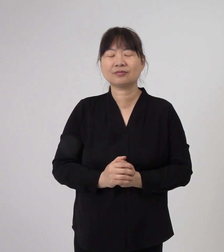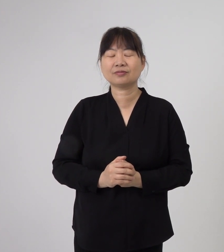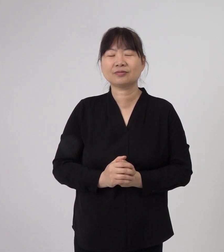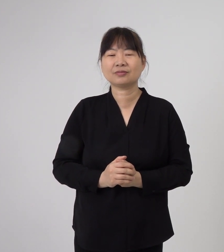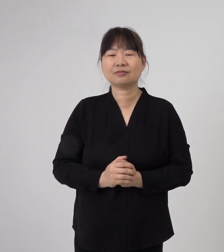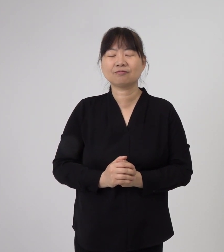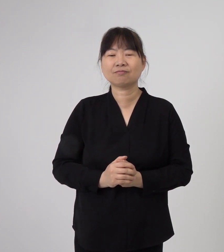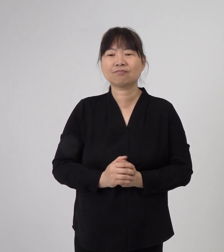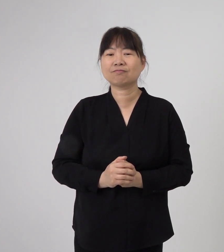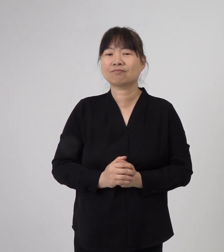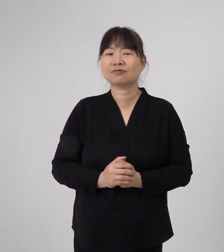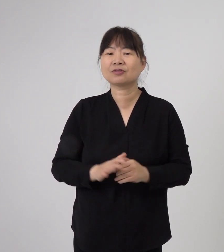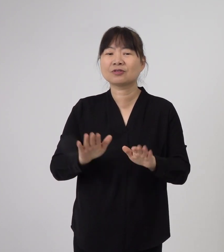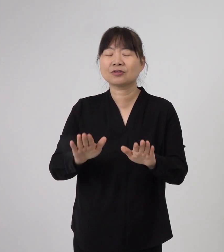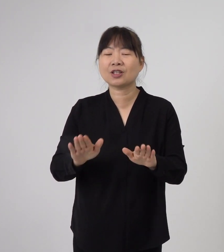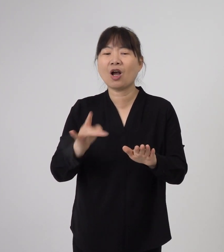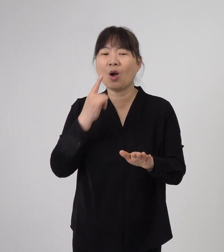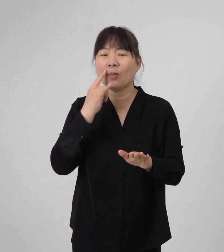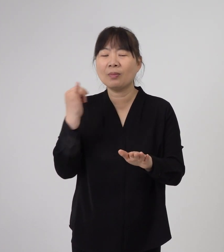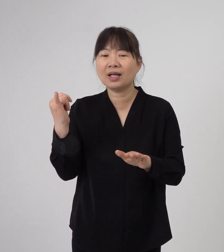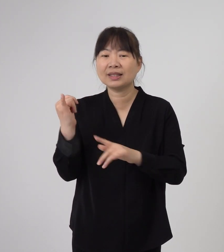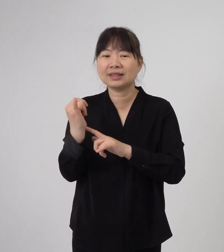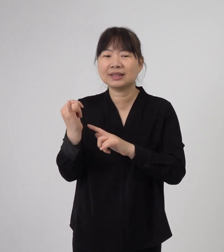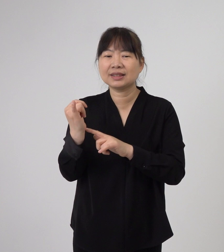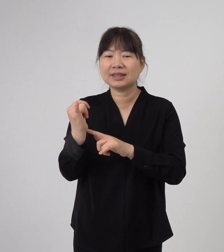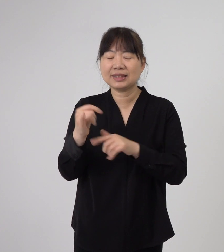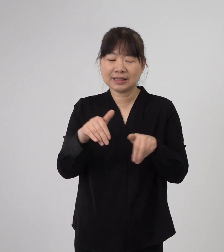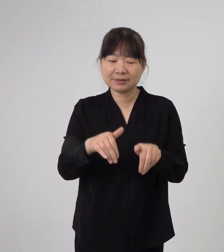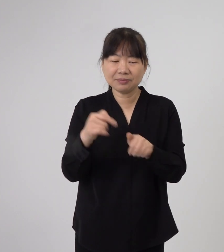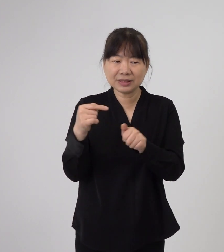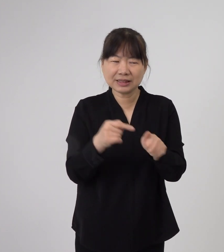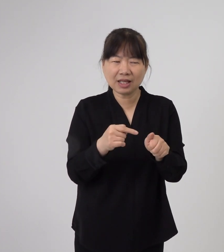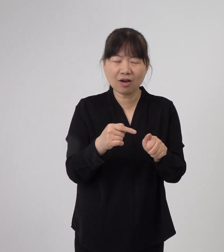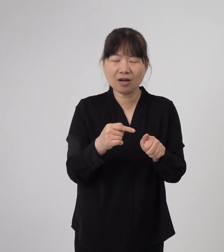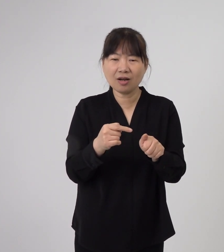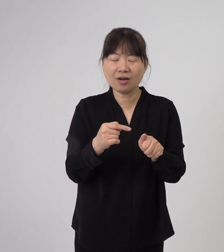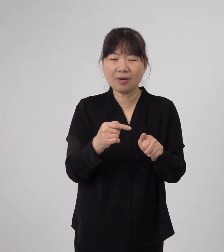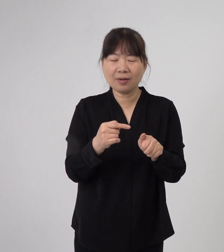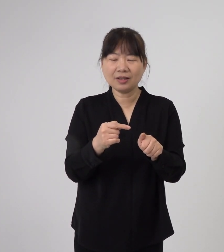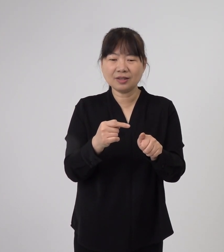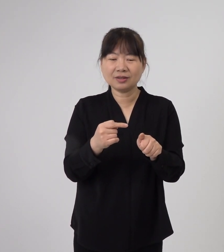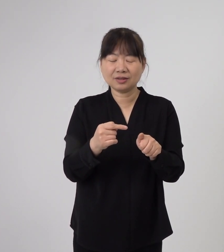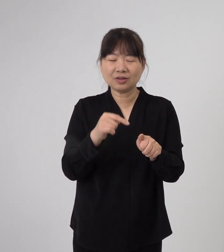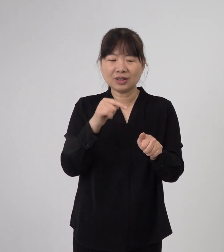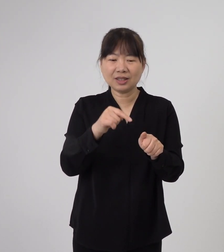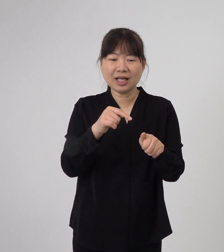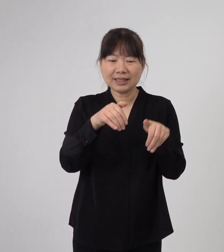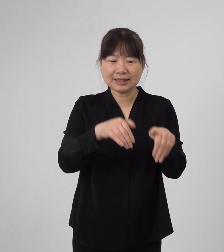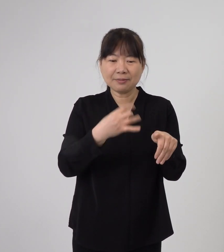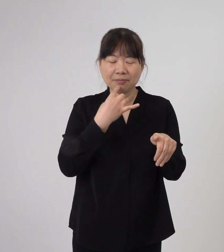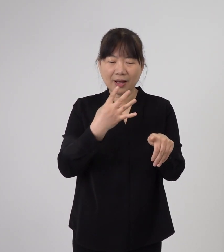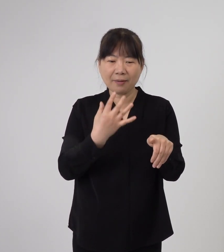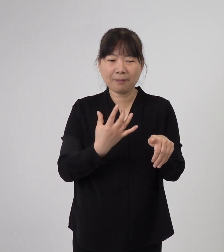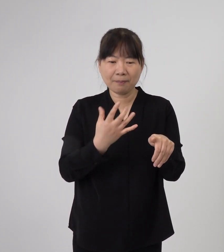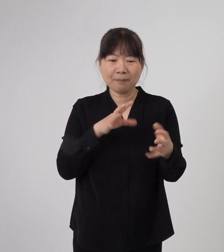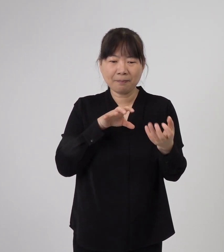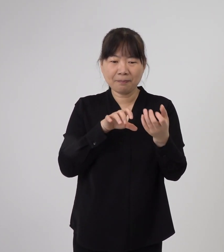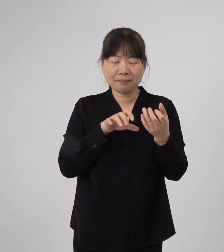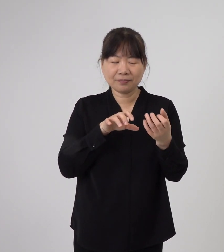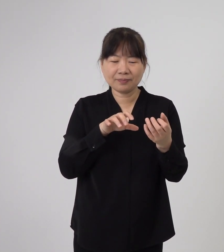그 얘기가 아니고, 우리 엄마들 애들 신부를 시키면 너 꽃장 갔다 와 그러면 벽 뚫고 담